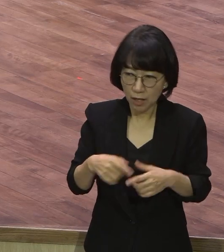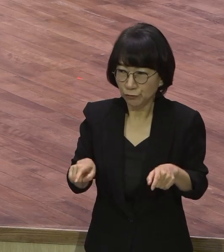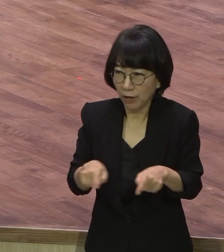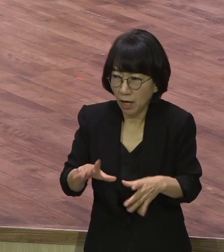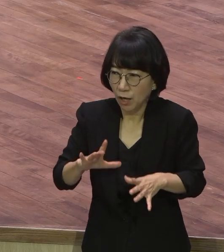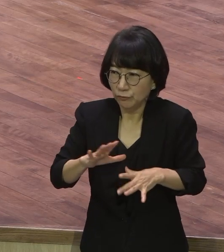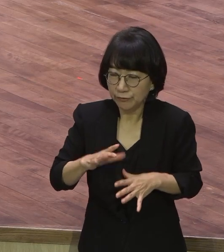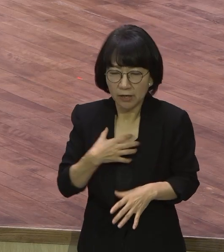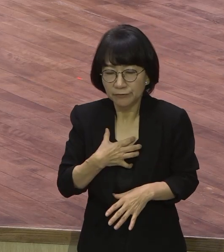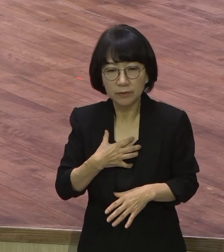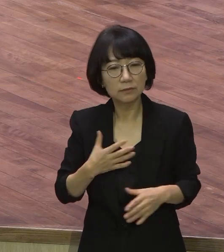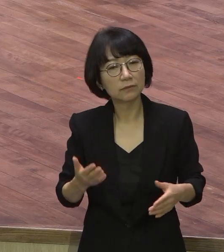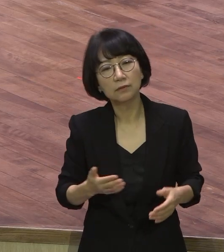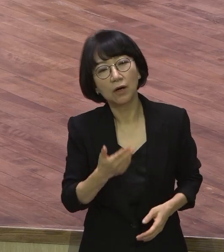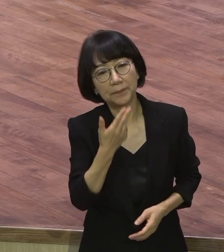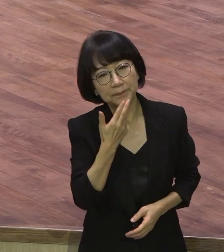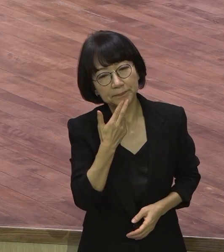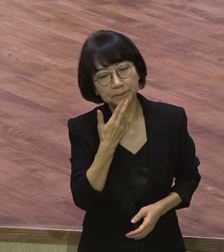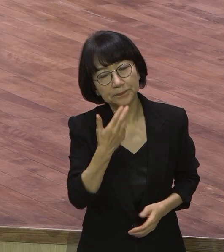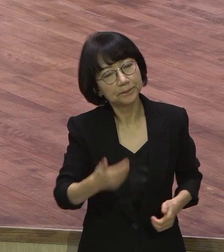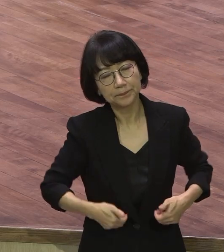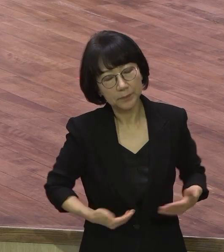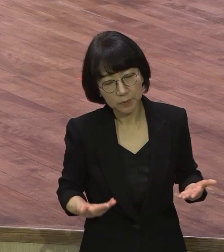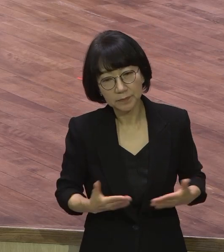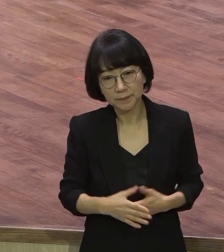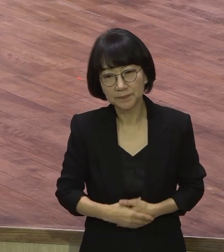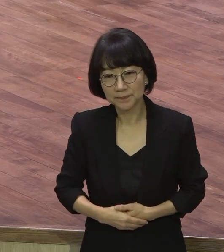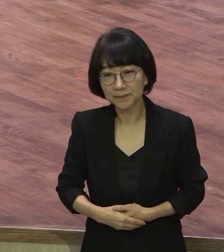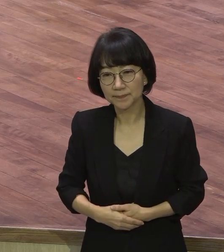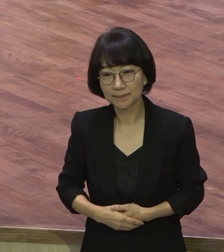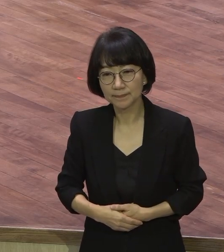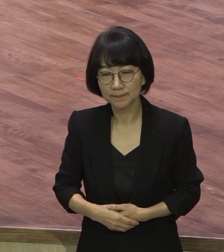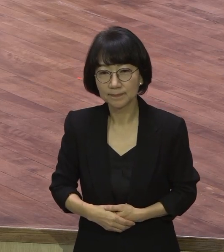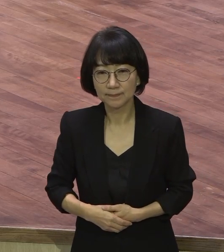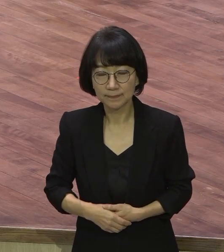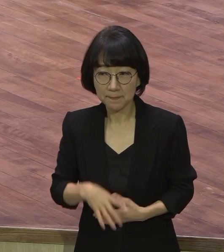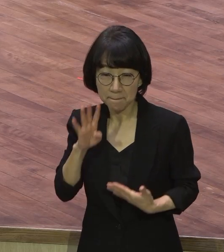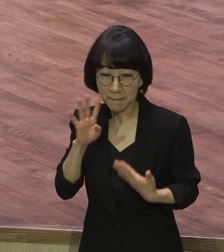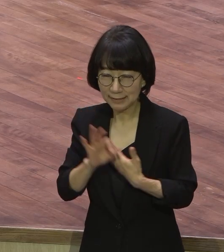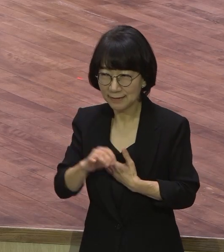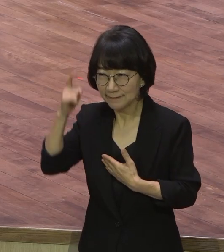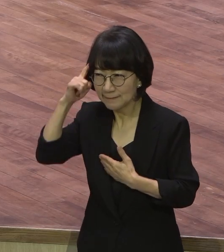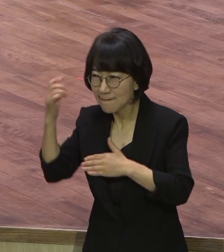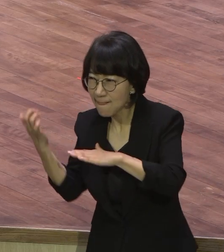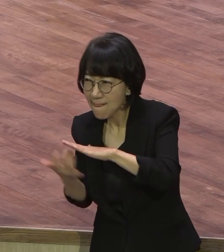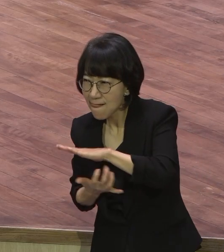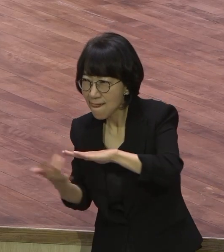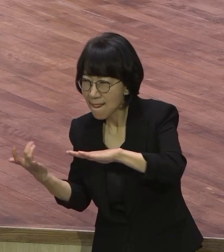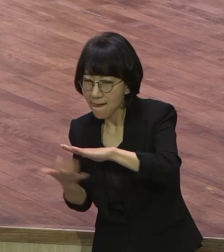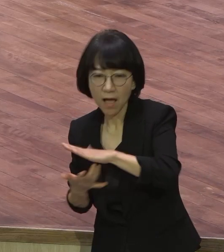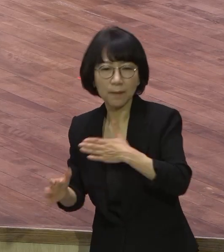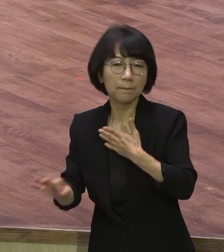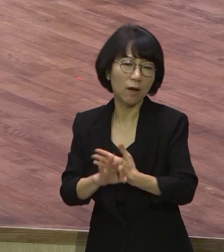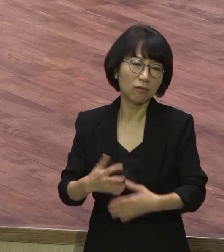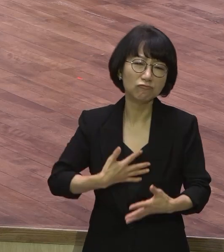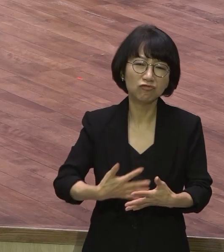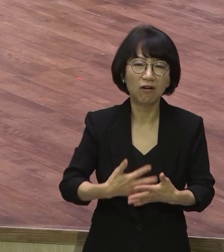염려 전혀 없습니다. 그런 거 그건 다 인본주의예요. 응답 못 받고 하는 짓이에요.